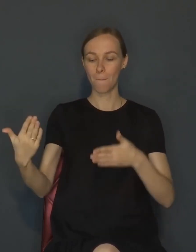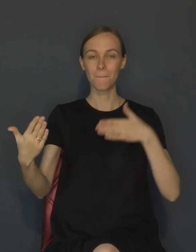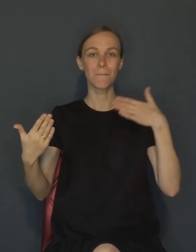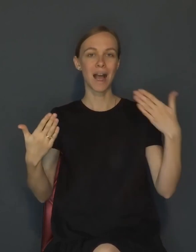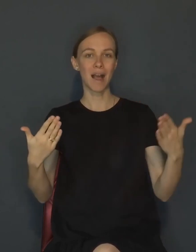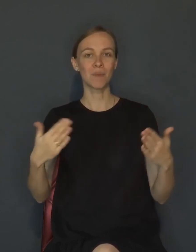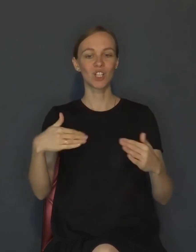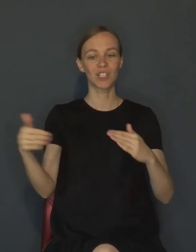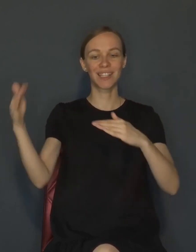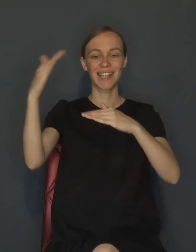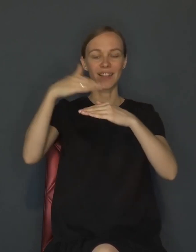корпусу.